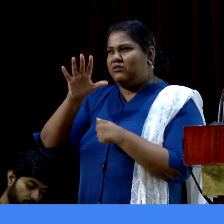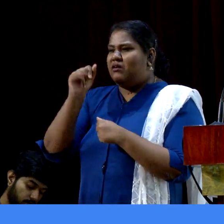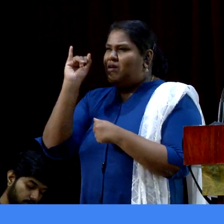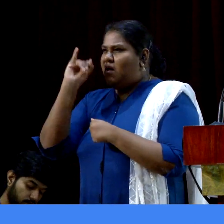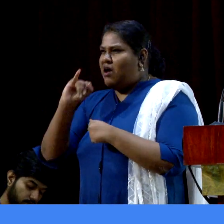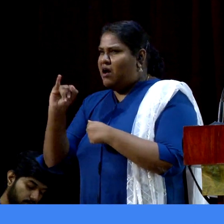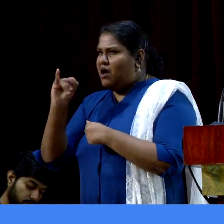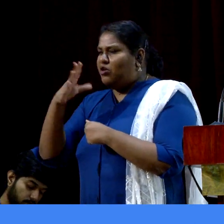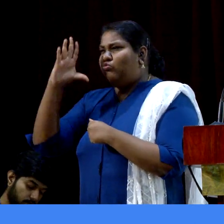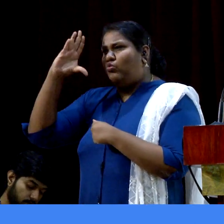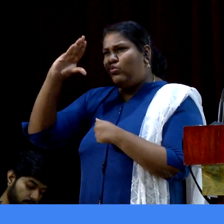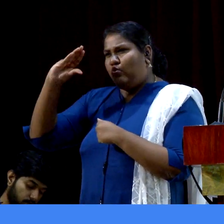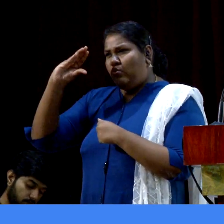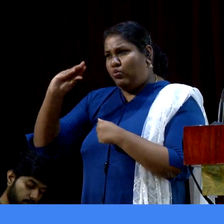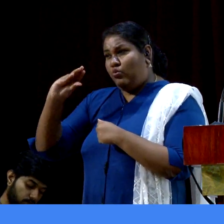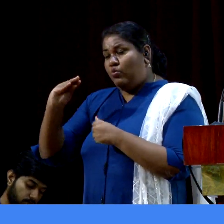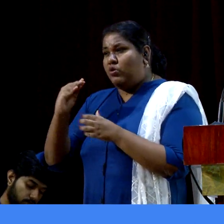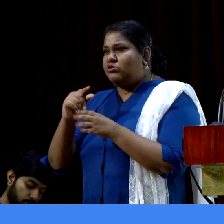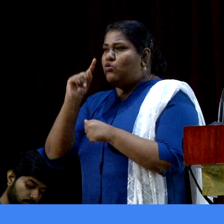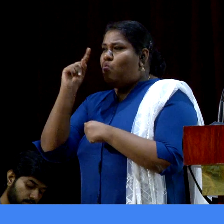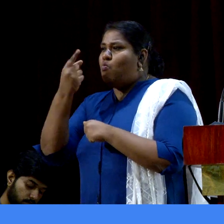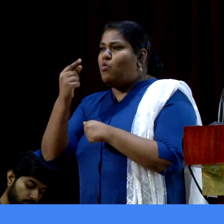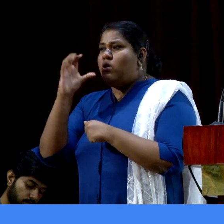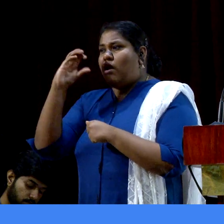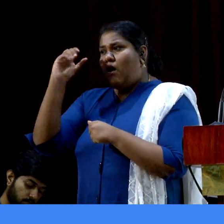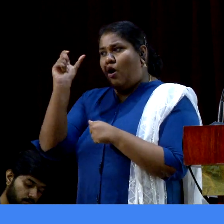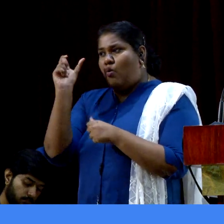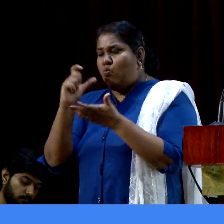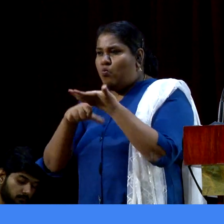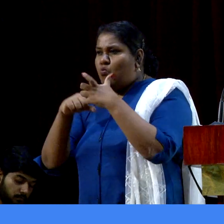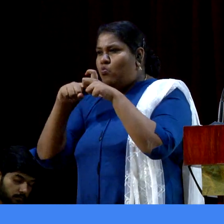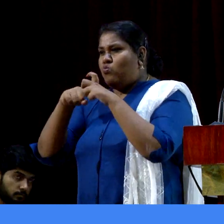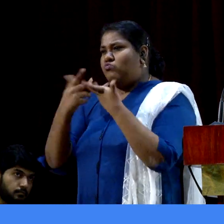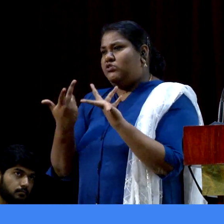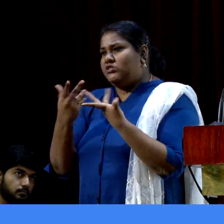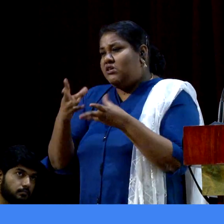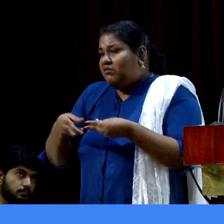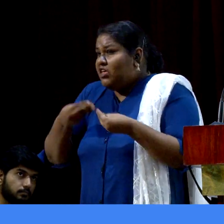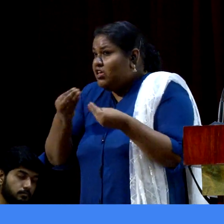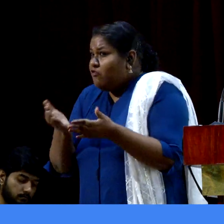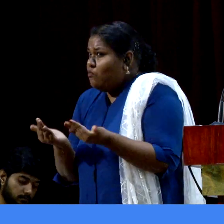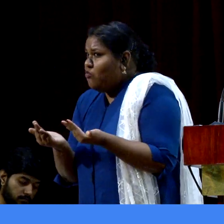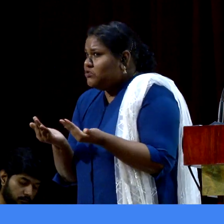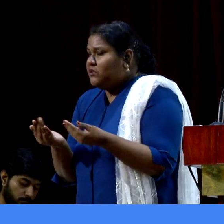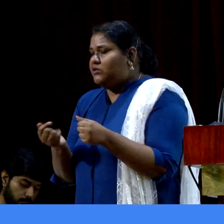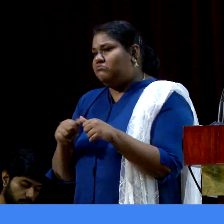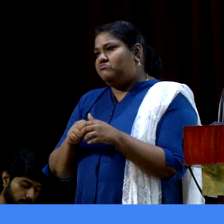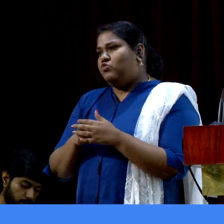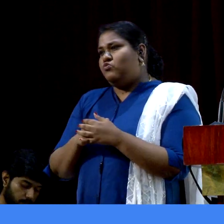5, 6, 5 என்றெல்லாம் குறைந்து வந்து 1 அவுன்ஸ் அரிசி மட்டுமே வழங்கப்படும் என்று கூட சொல்லப்பட்ட சூழல் இருந்திருக்கிறது.